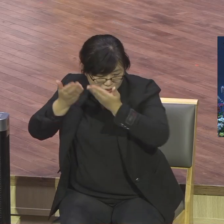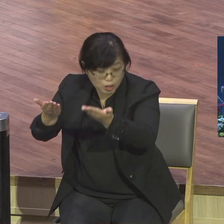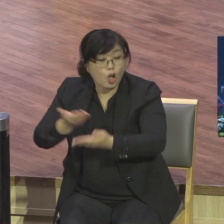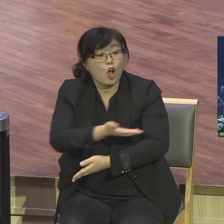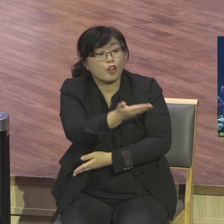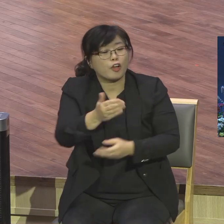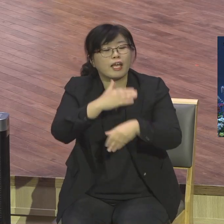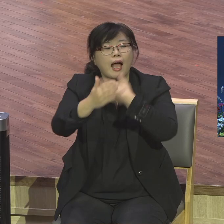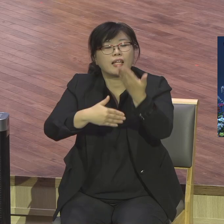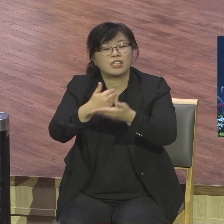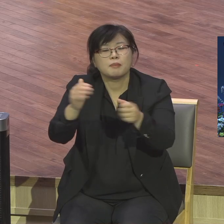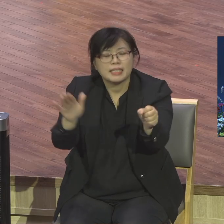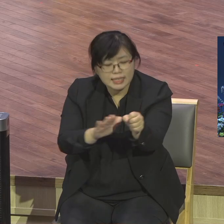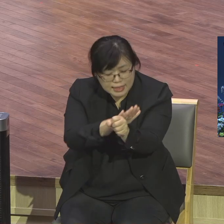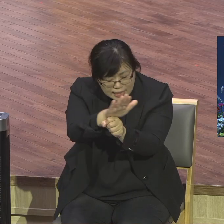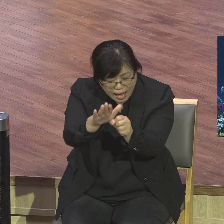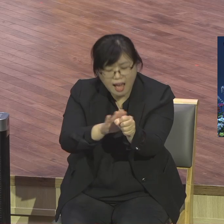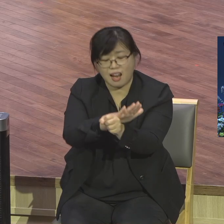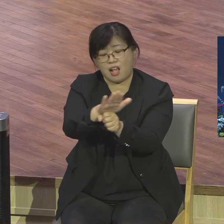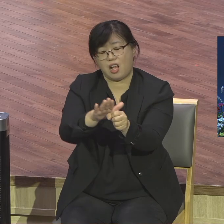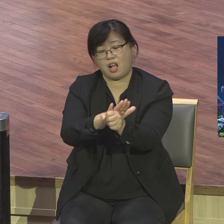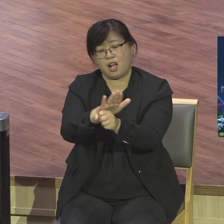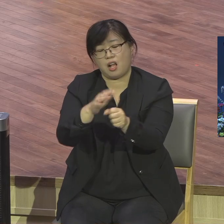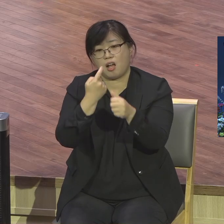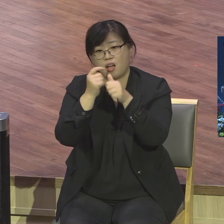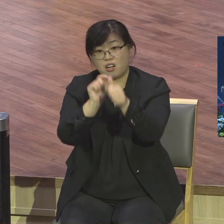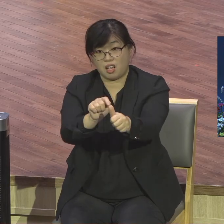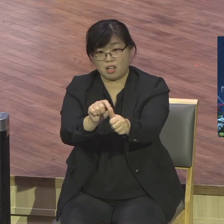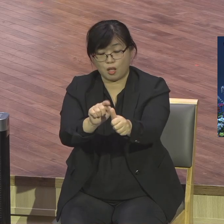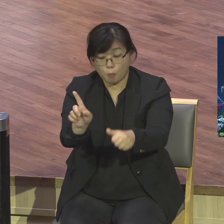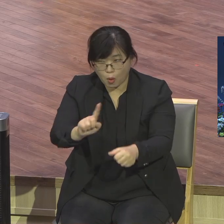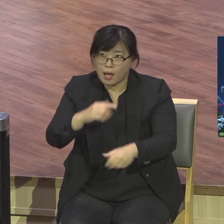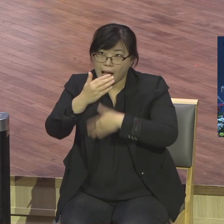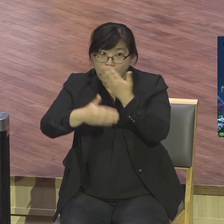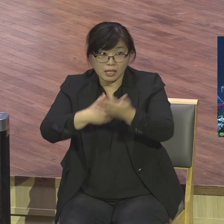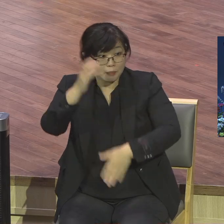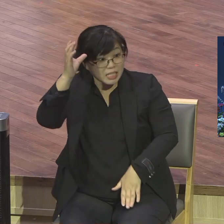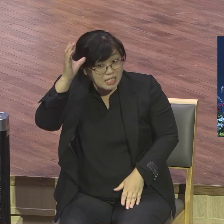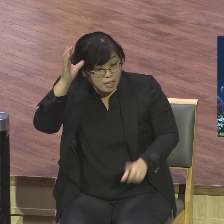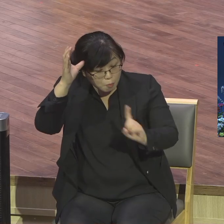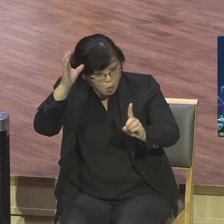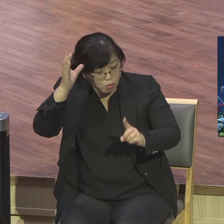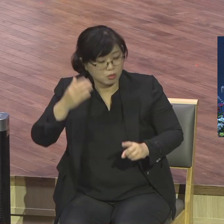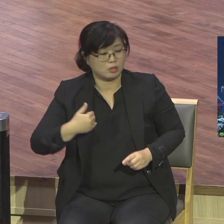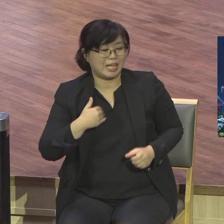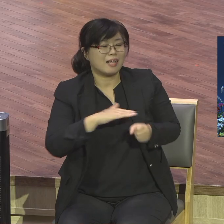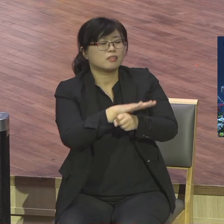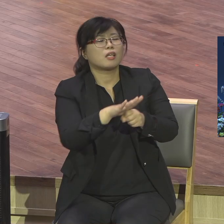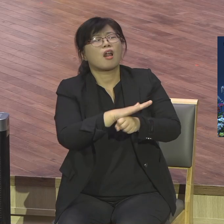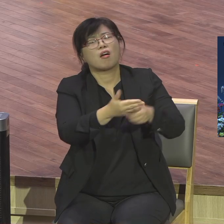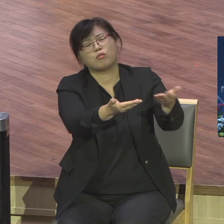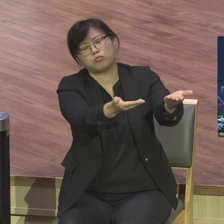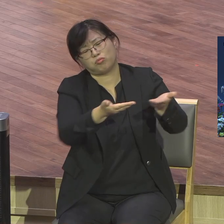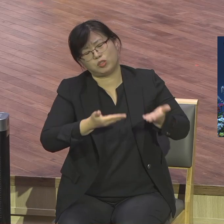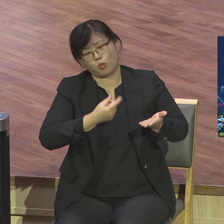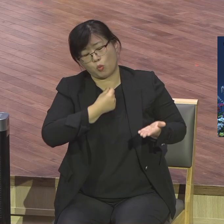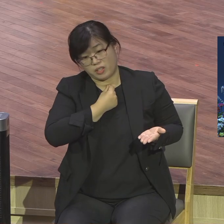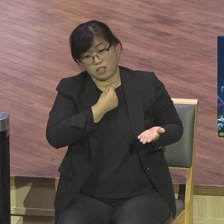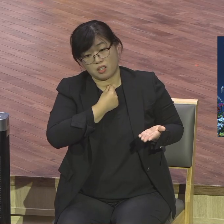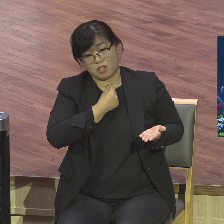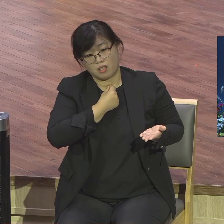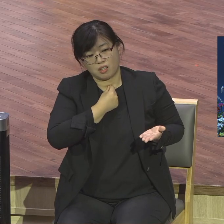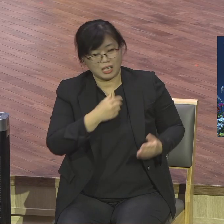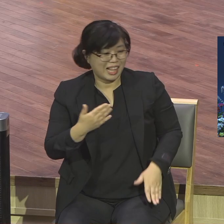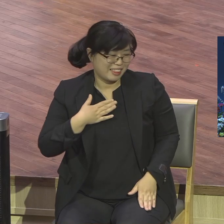하나님을 사랑하라 하나님은 그 누구보다도 하나님의 백성으로부터 사랑받기를